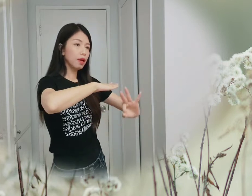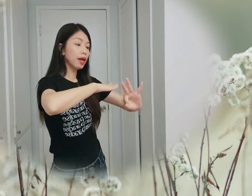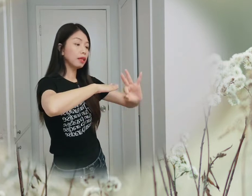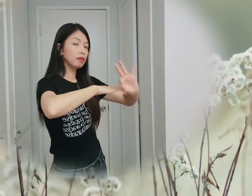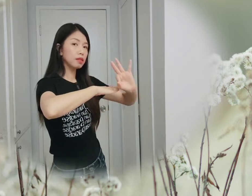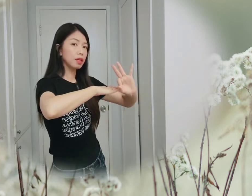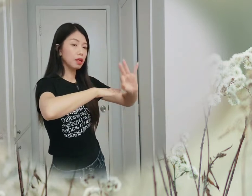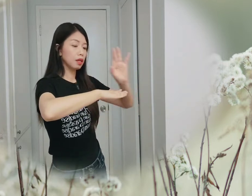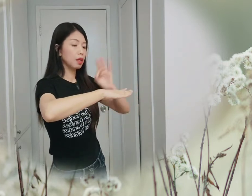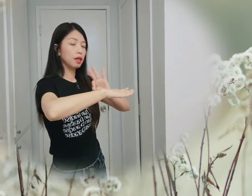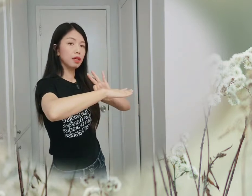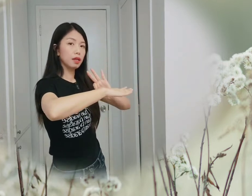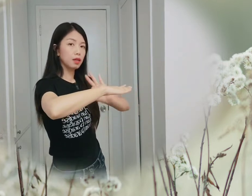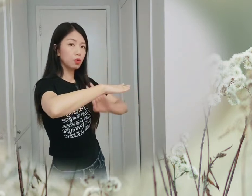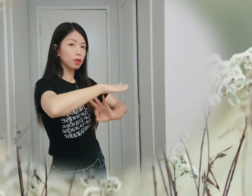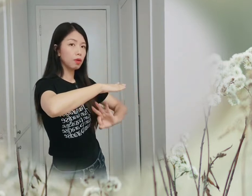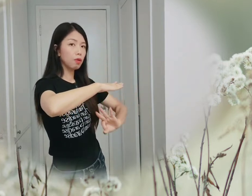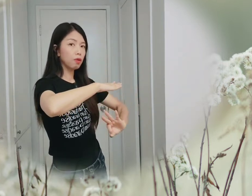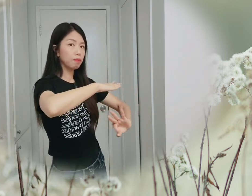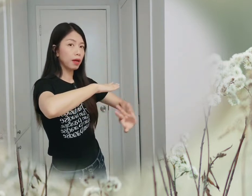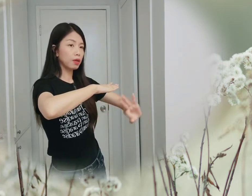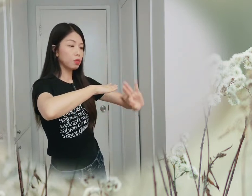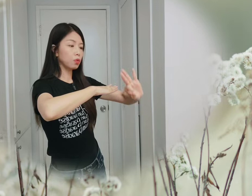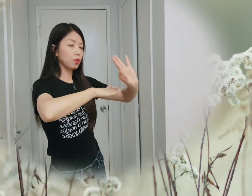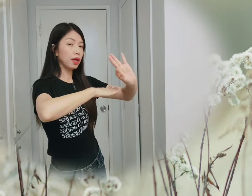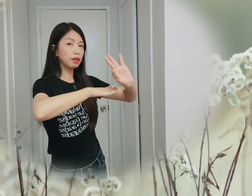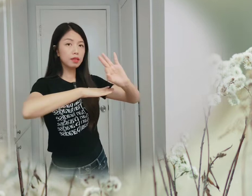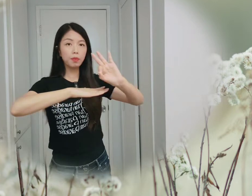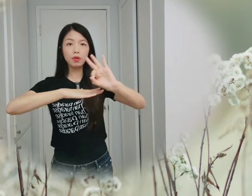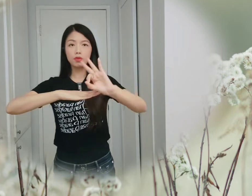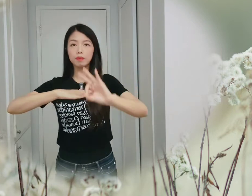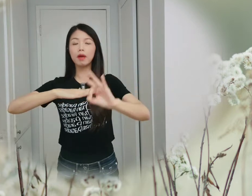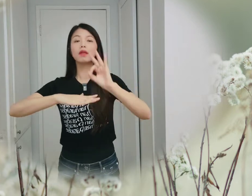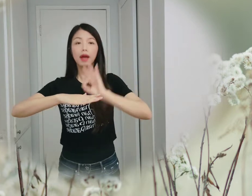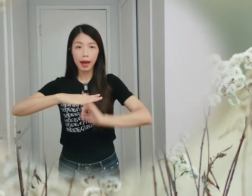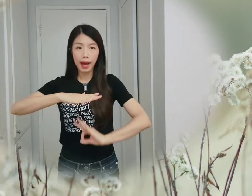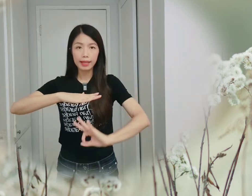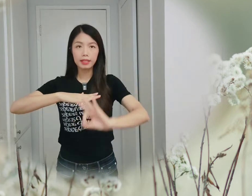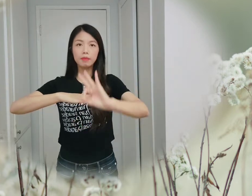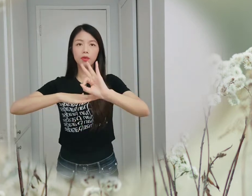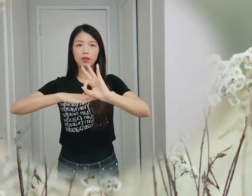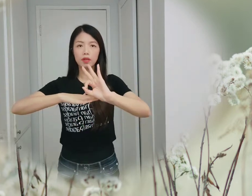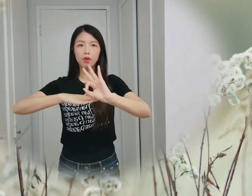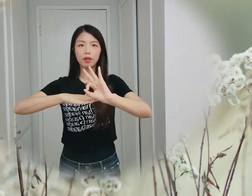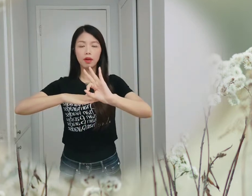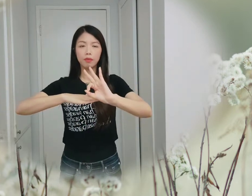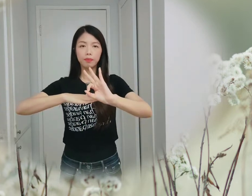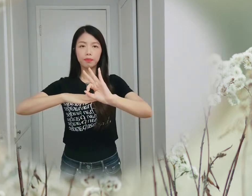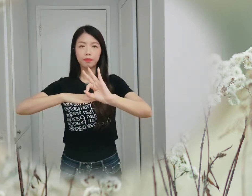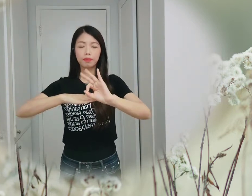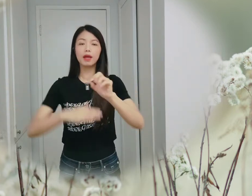이렇게 해가 뜨듯이 이쪽에서 바깥쪽으로 해가 뜨듯이 표현해 주시면 아침이라고 하는 뜻의 수어가